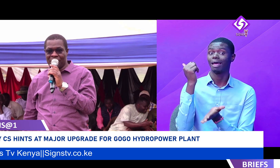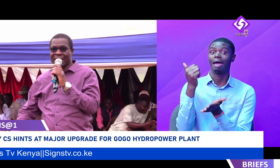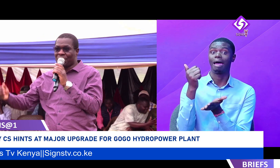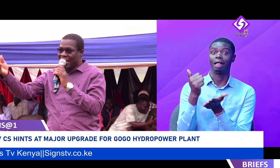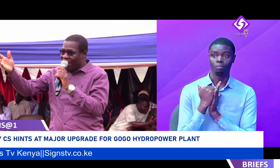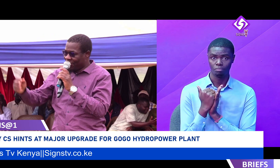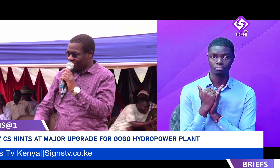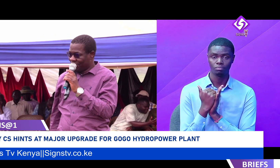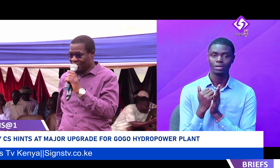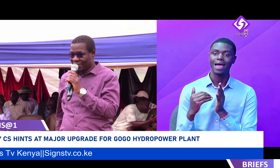mwaka ujao